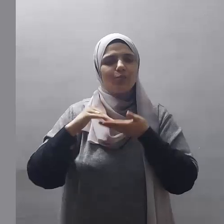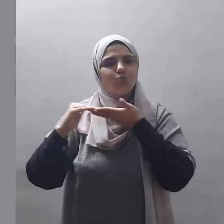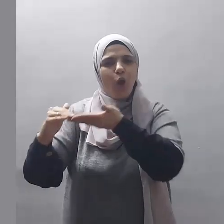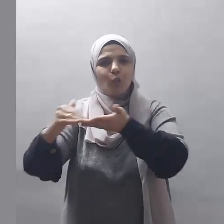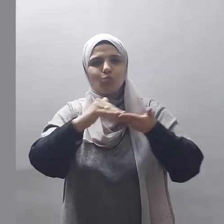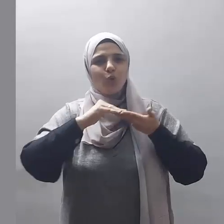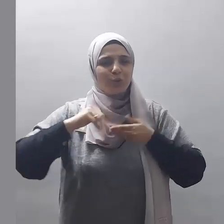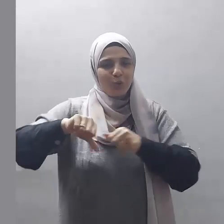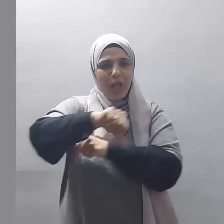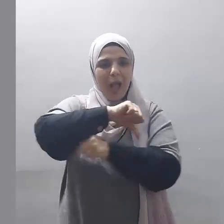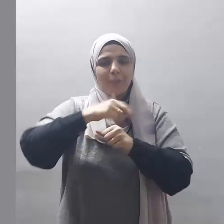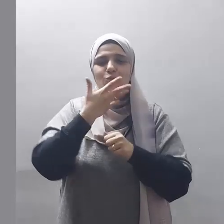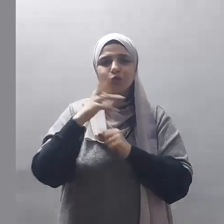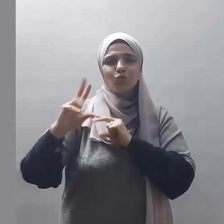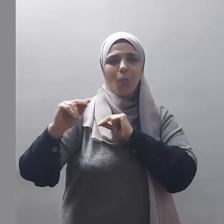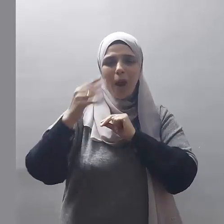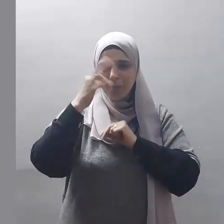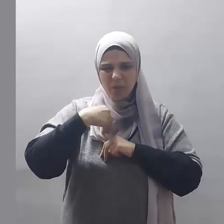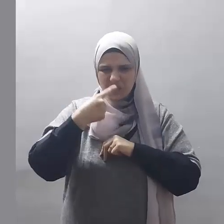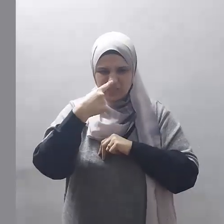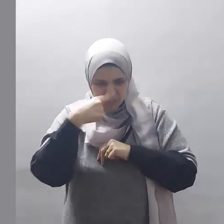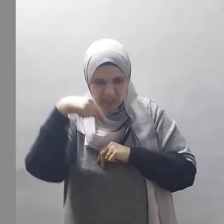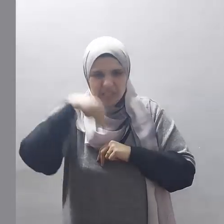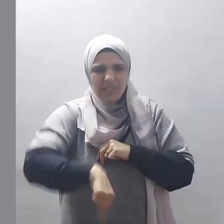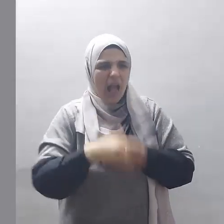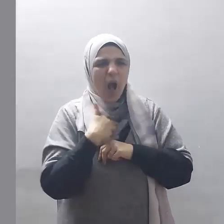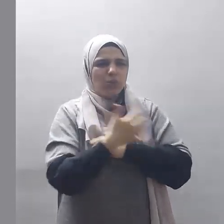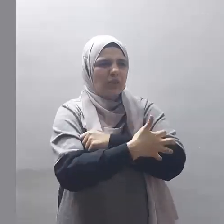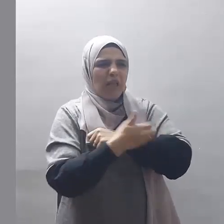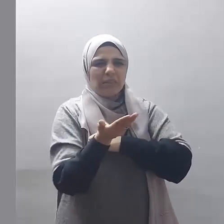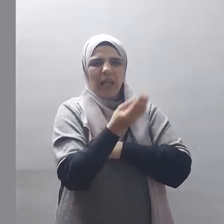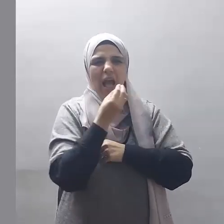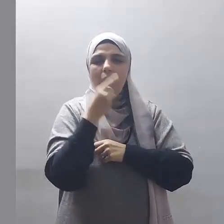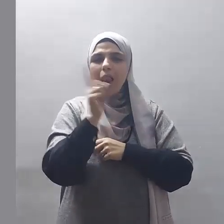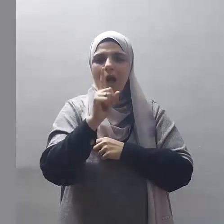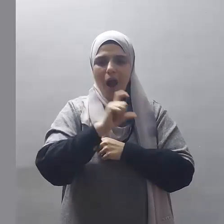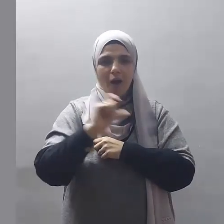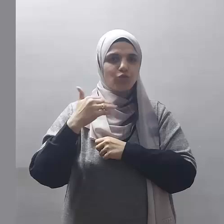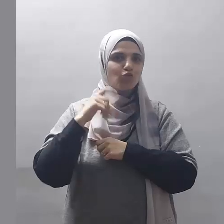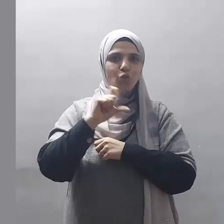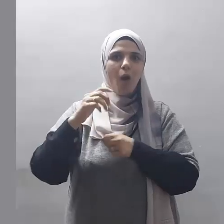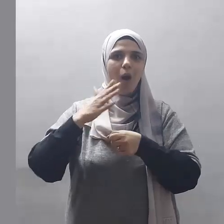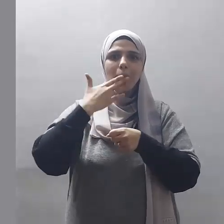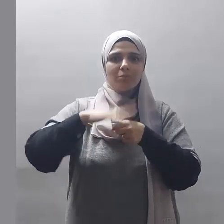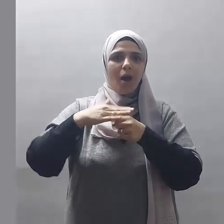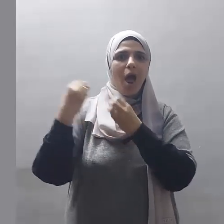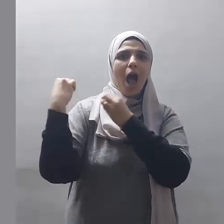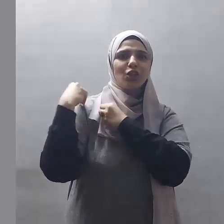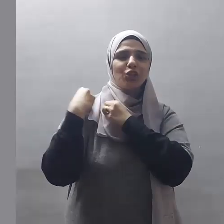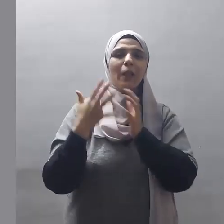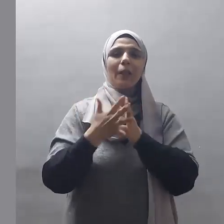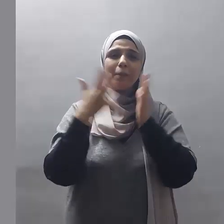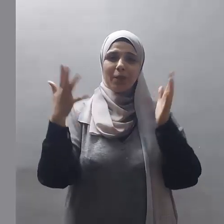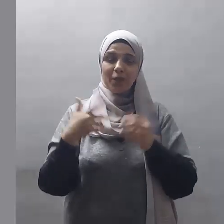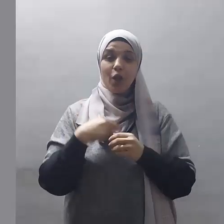واغنينا عن ذل السؤال في هذا الشهر الكريم كما ان رمضان شهر البر